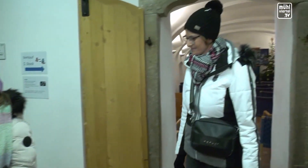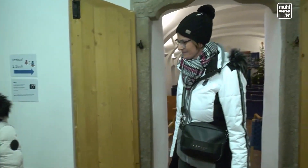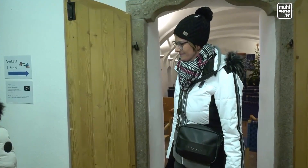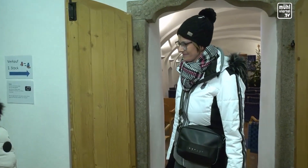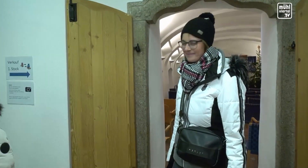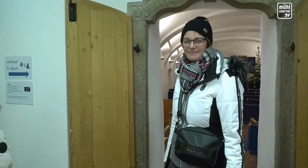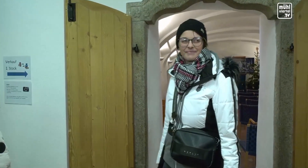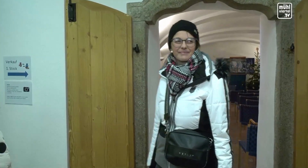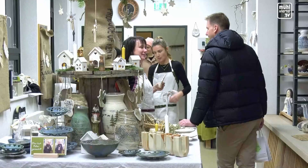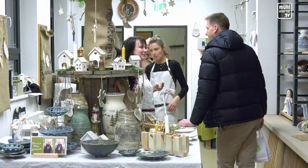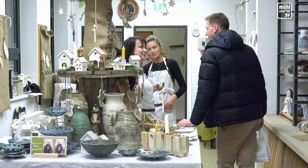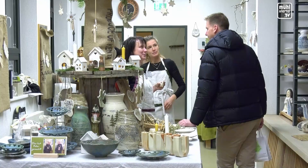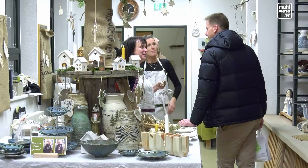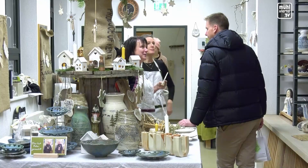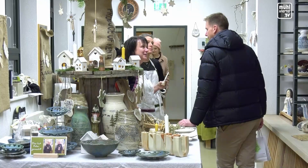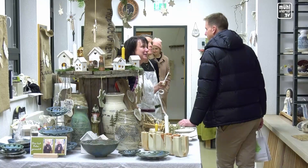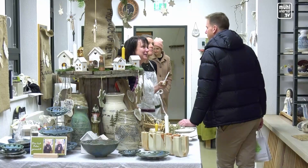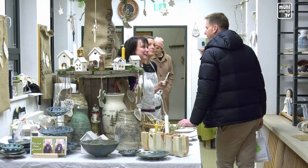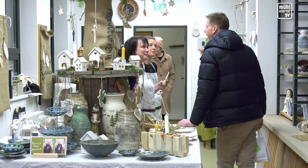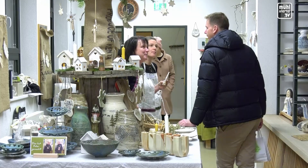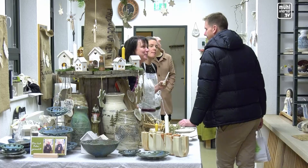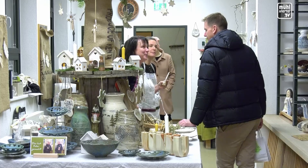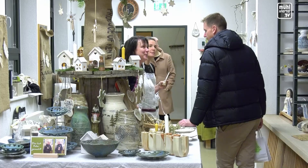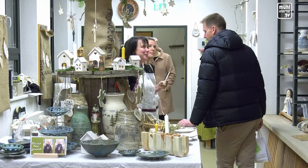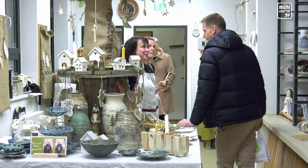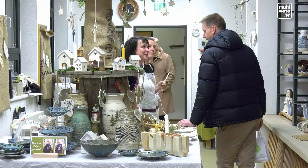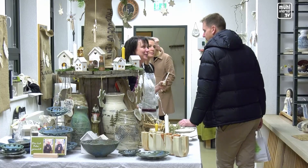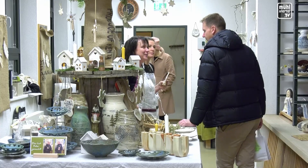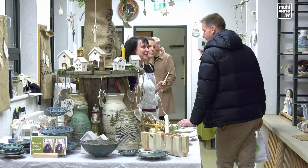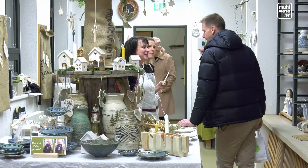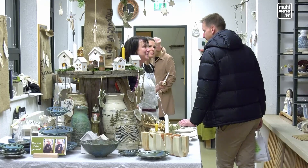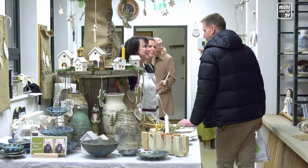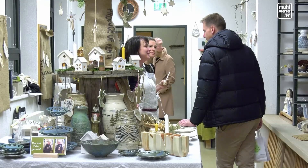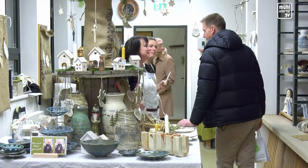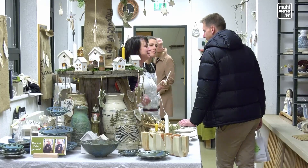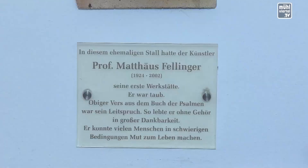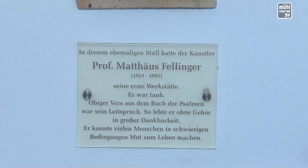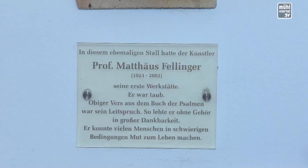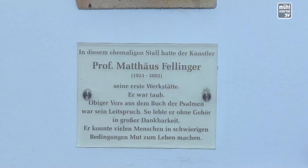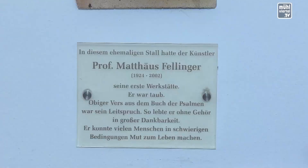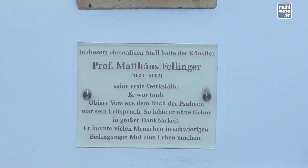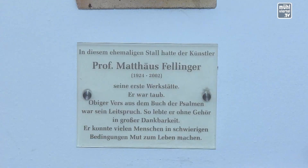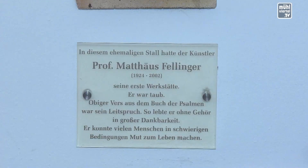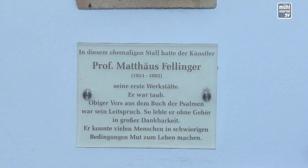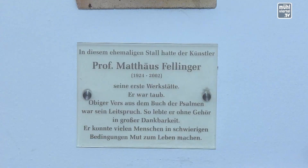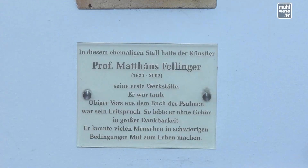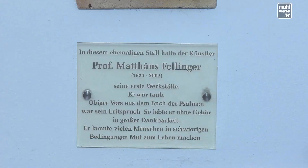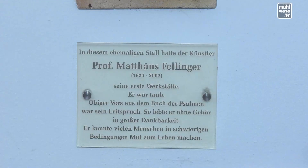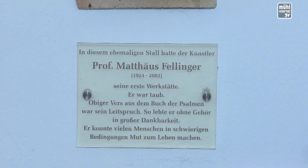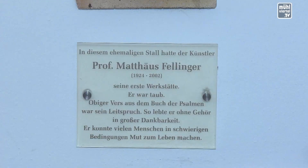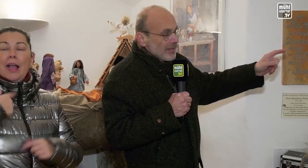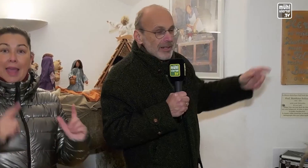wieder die Türen der Lebenswelt geöffnet werden. Das sogenannte Gerstelhaus hat eine besondere Geschichte, die